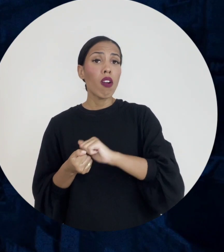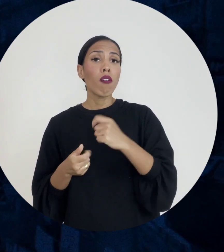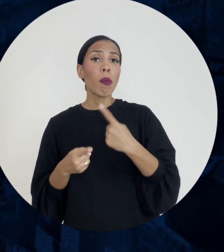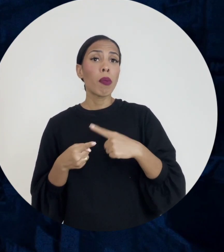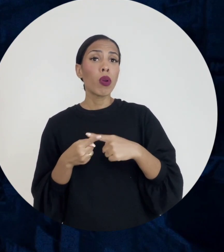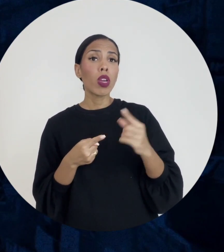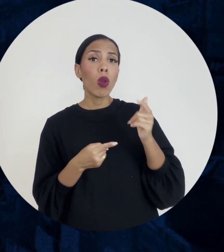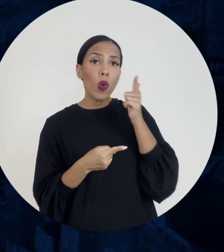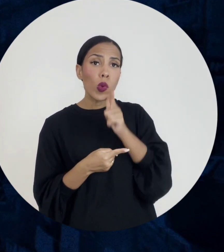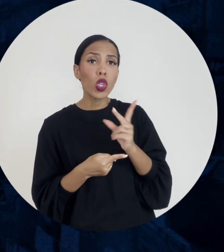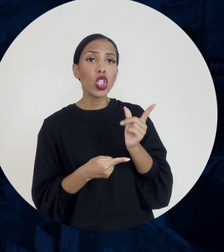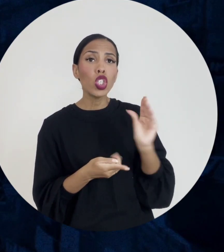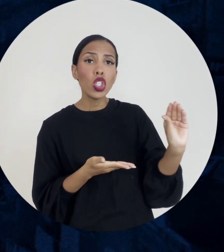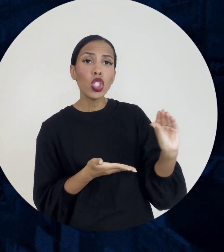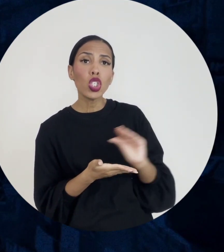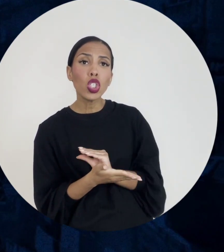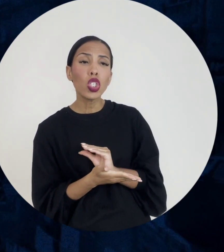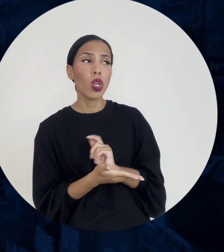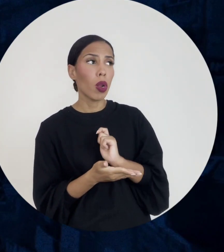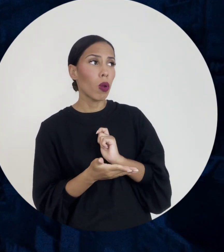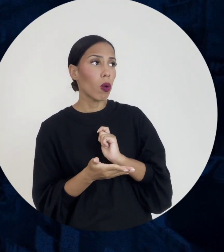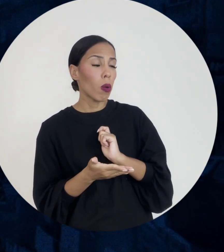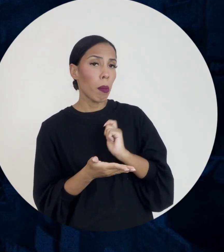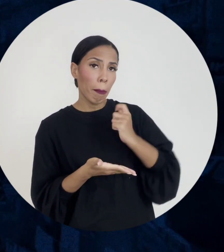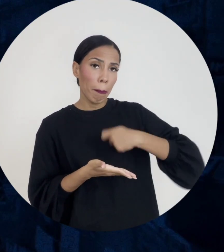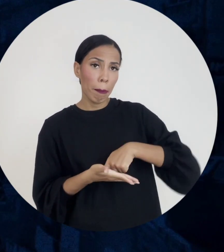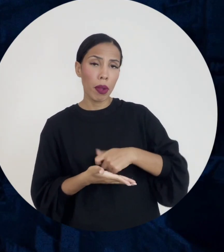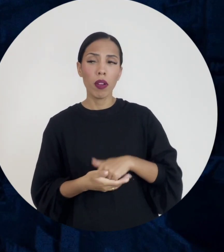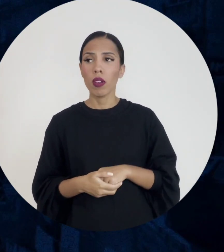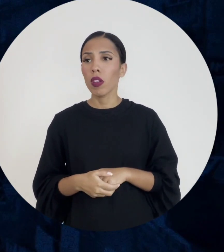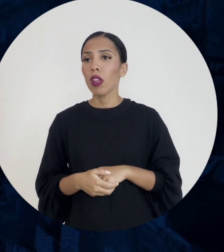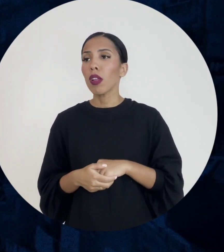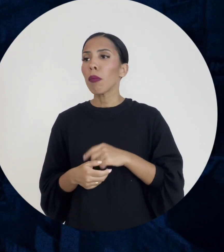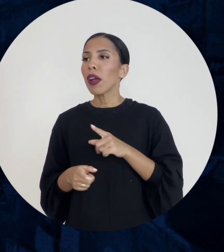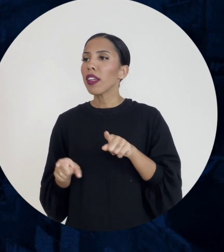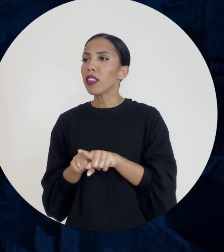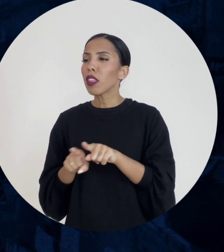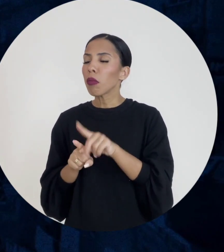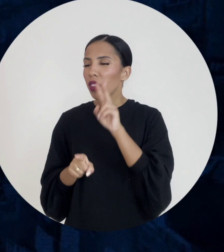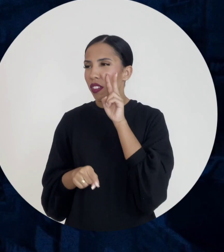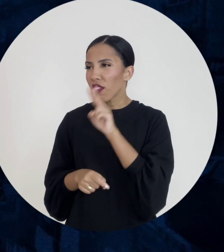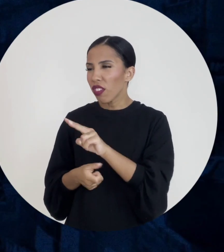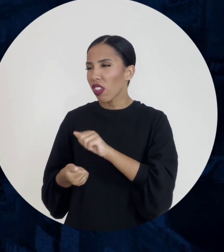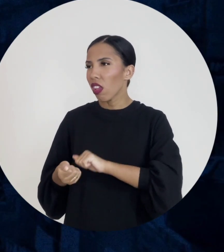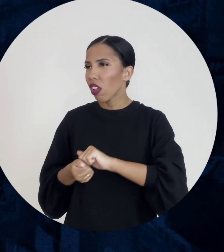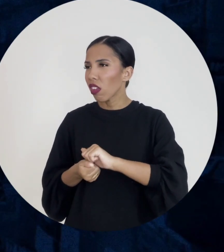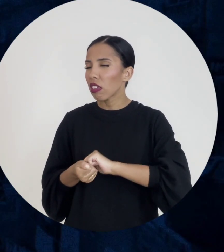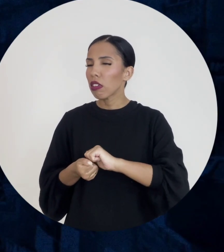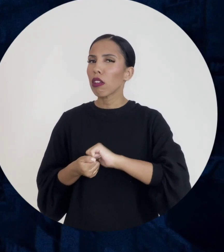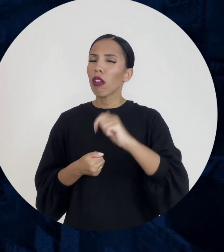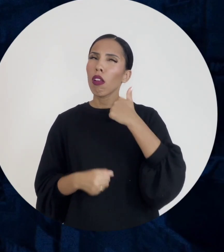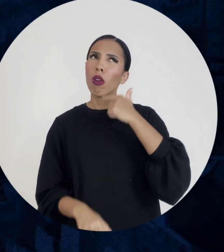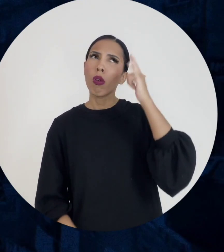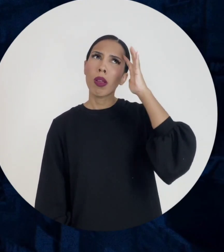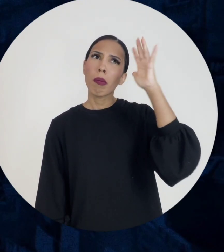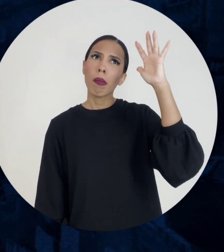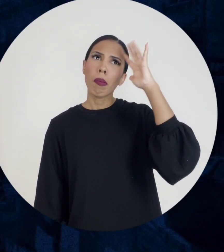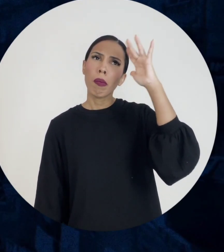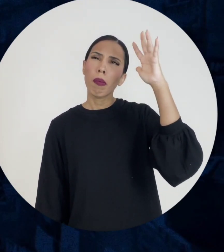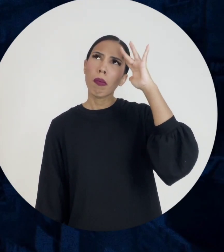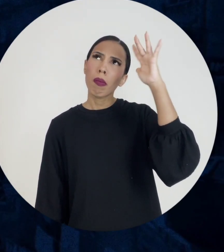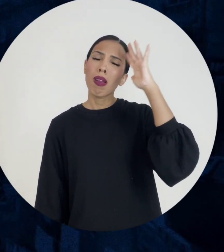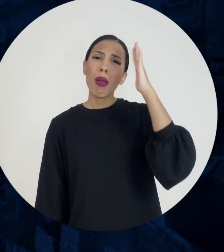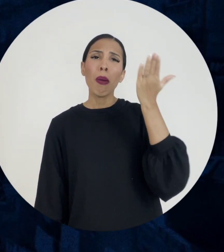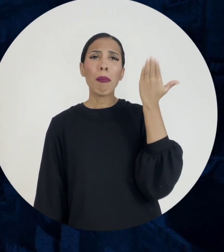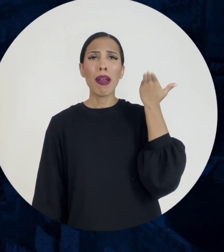semana lavando roupa ali, eu fico imaginando assim, né? Porque na época eu não tinha esse pensamento de